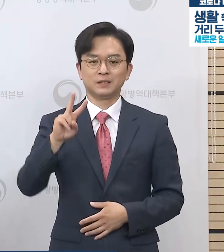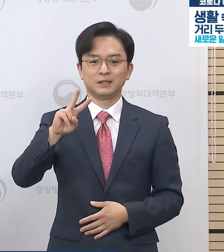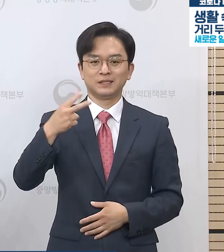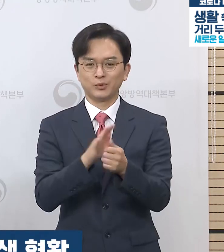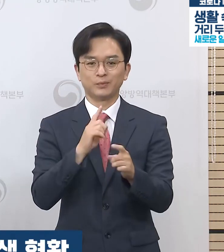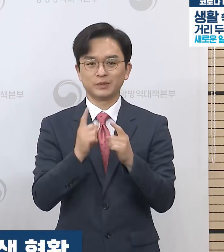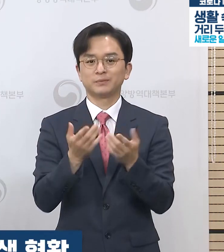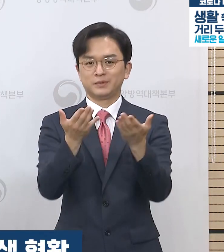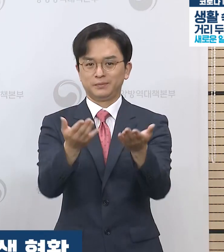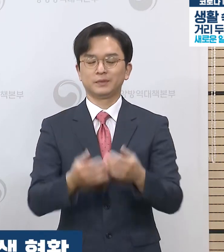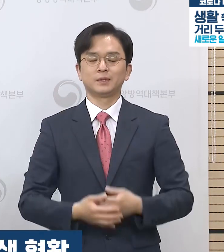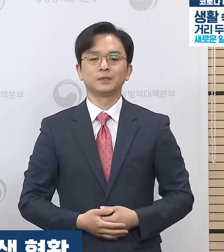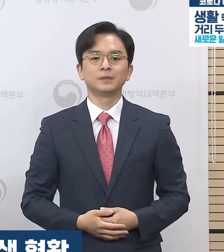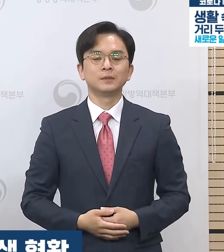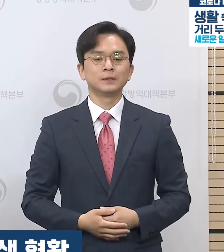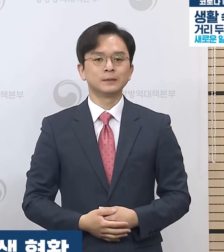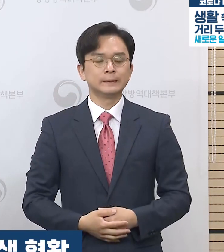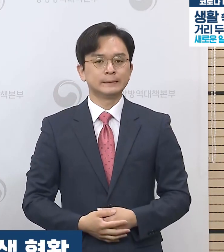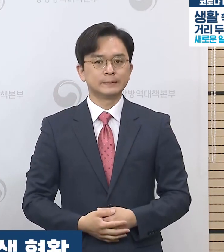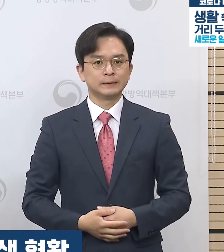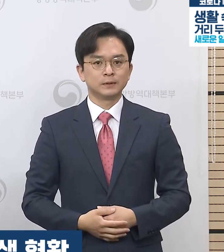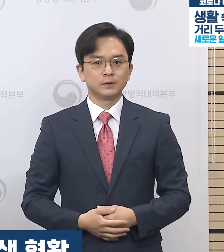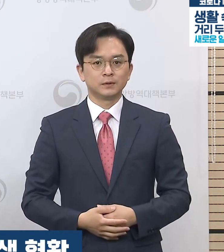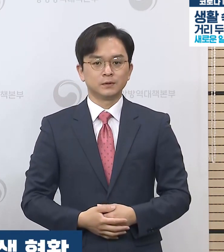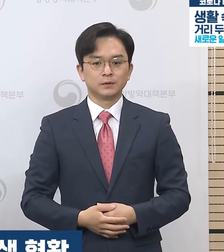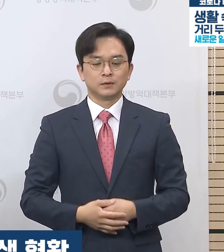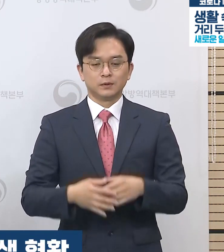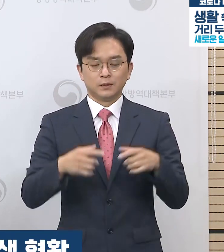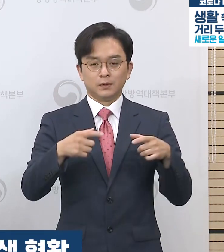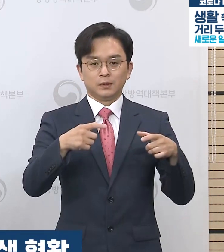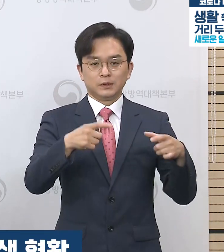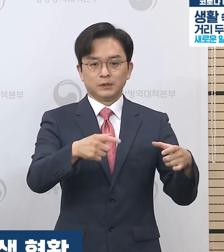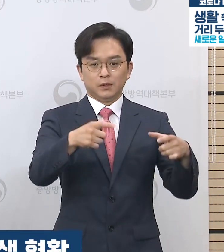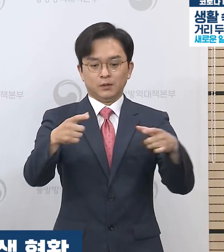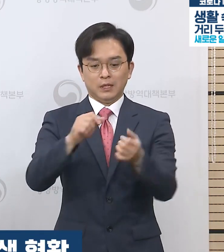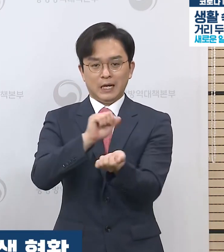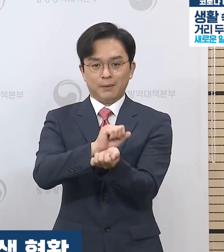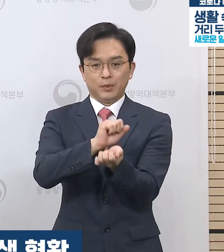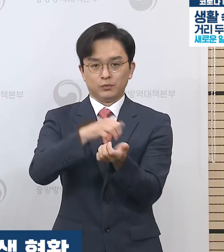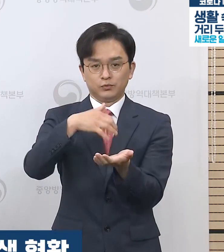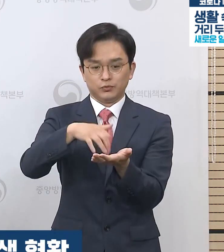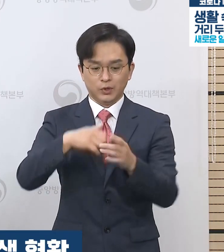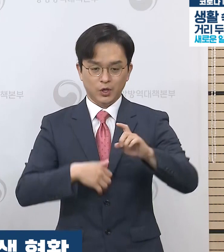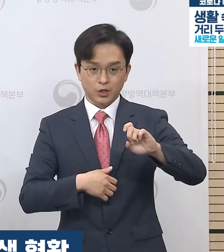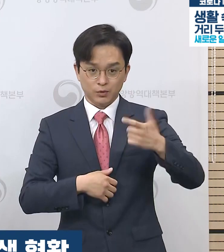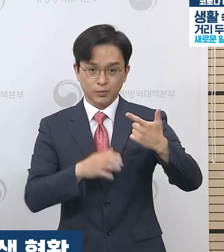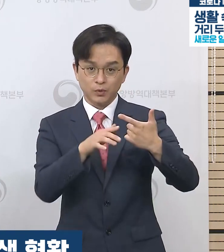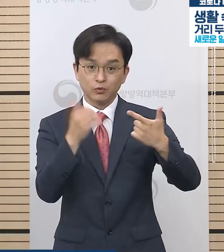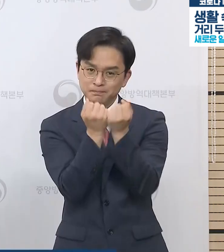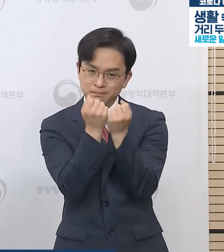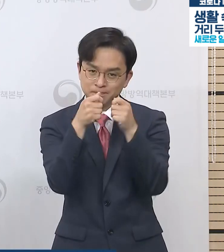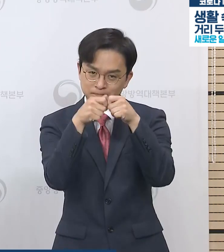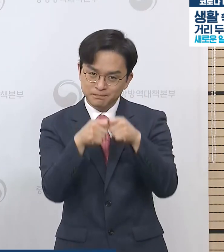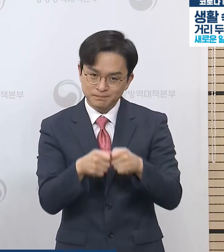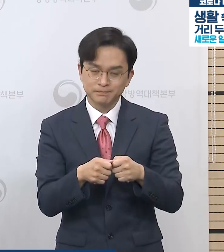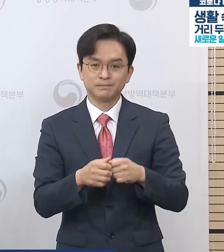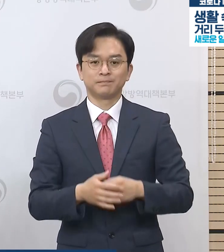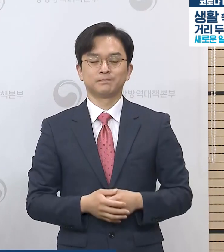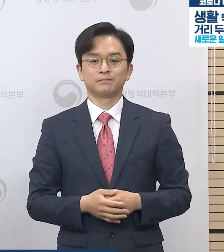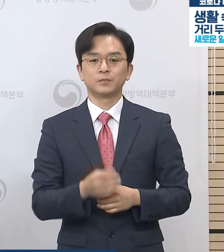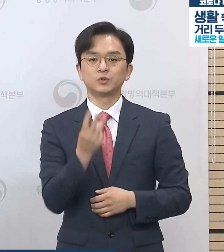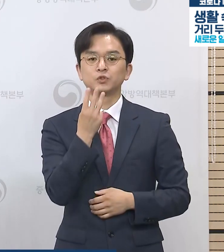12,484명입니다. 지역사회 16명 발생에 대해서 좀 더 자세히 말씀드리겠습니다.